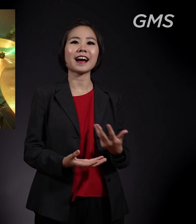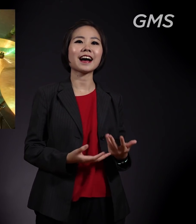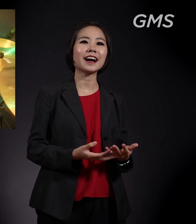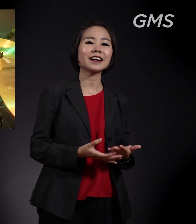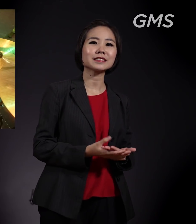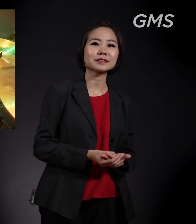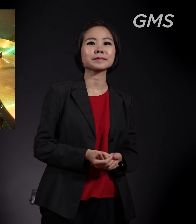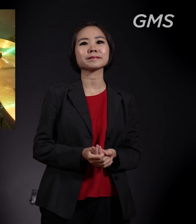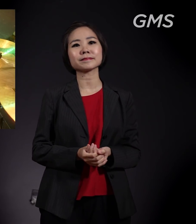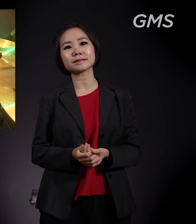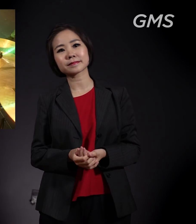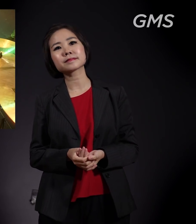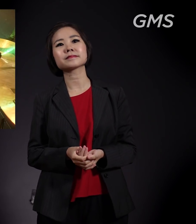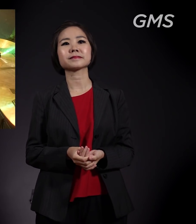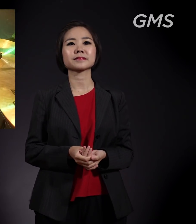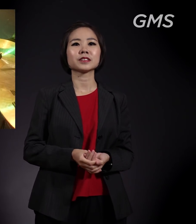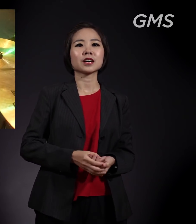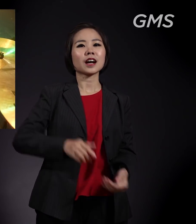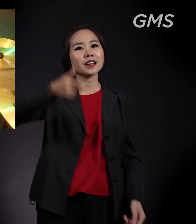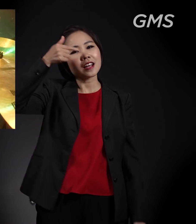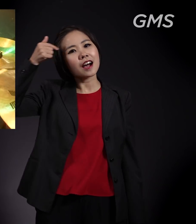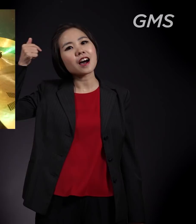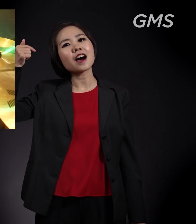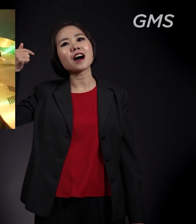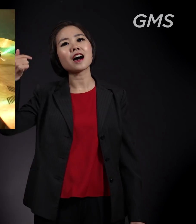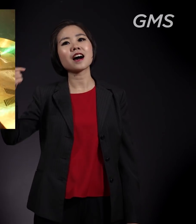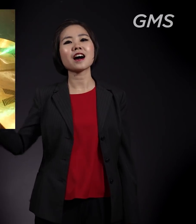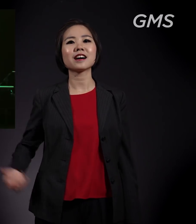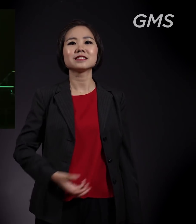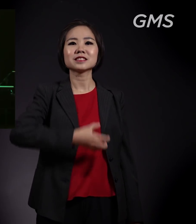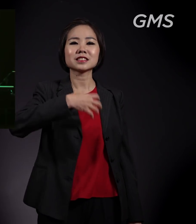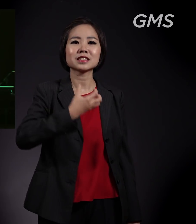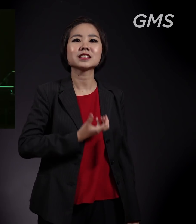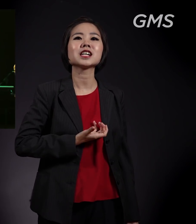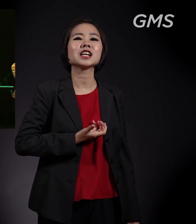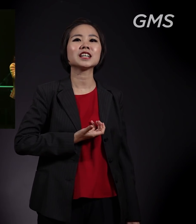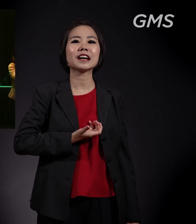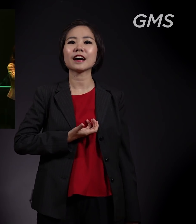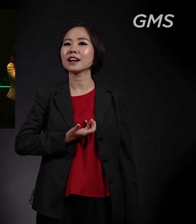segalanya. Oh, oleh karena